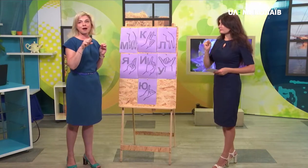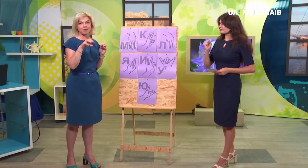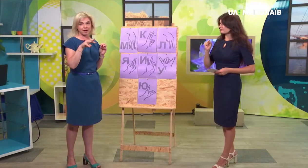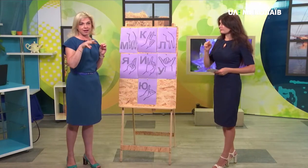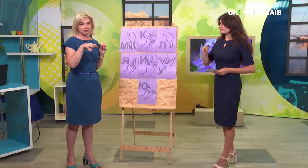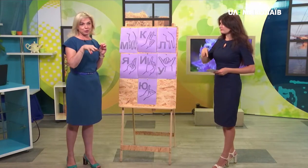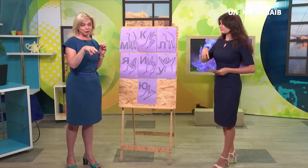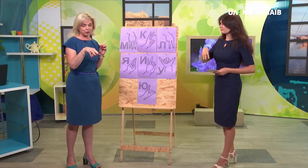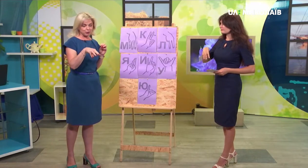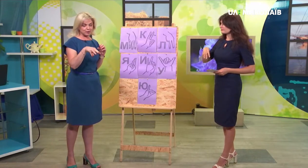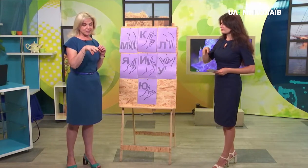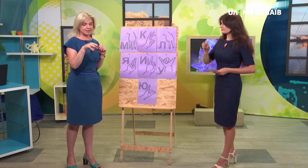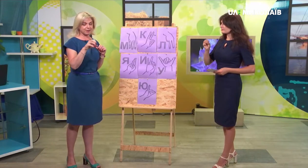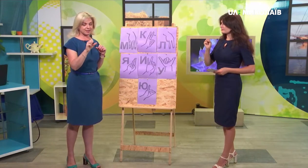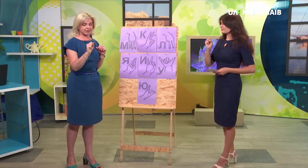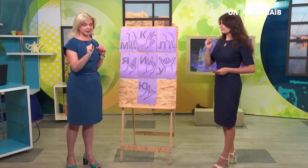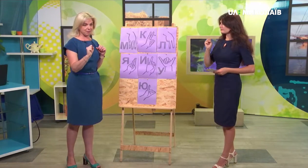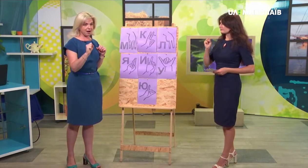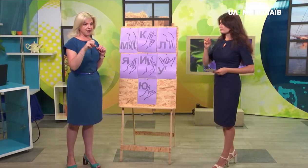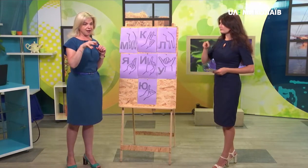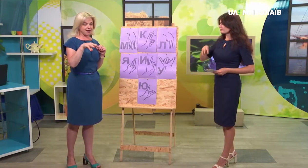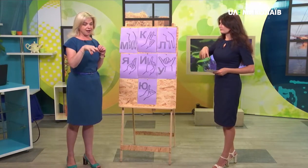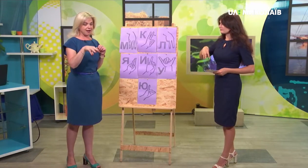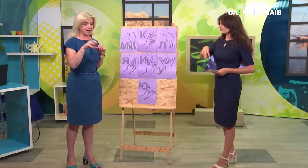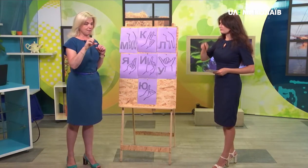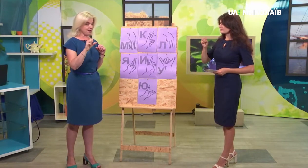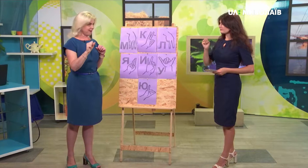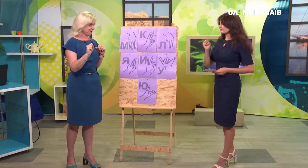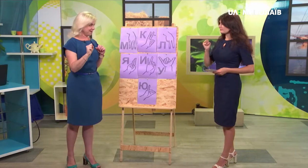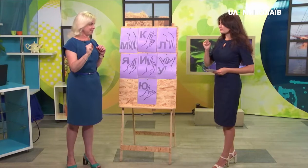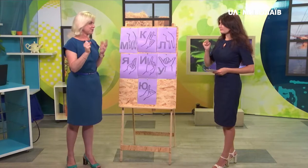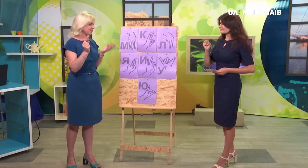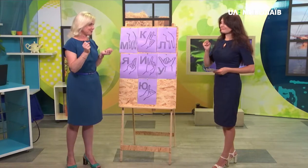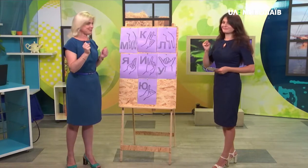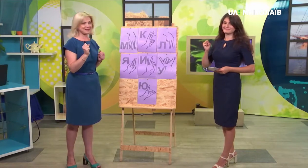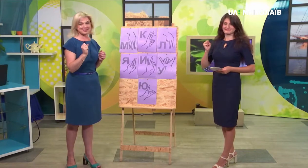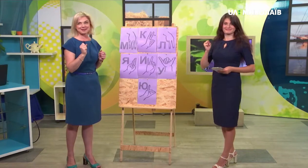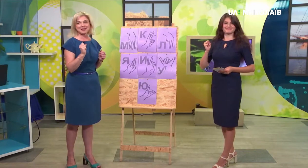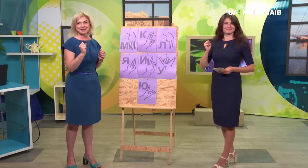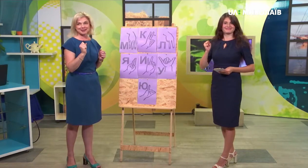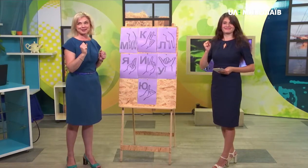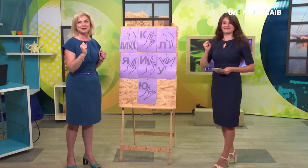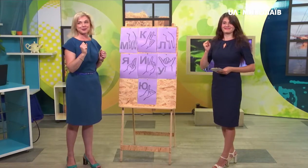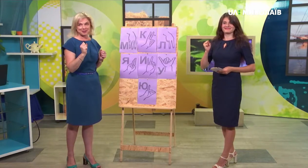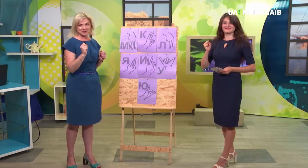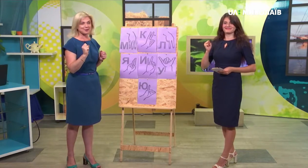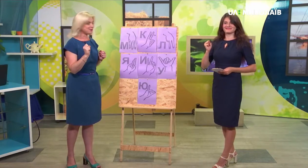«мама». Воно повторюється, ці два склади «ма», «ма». І ми вже можемо показати дактильно слово